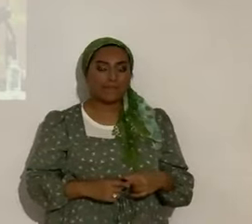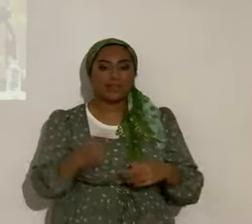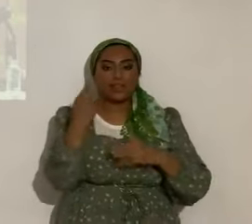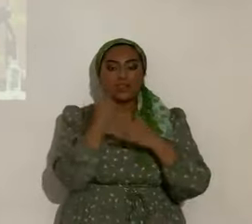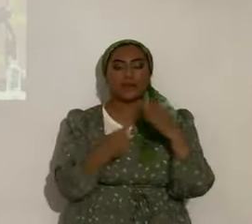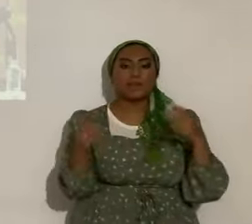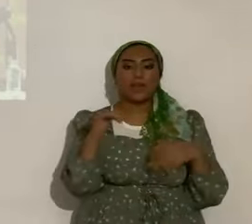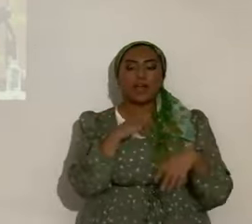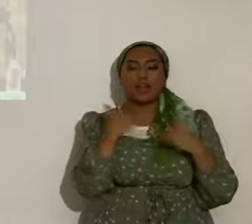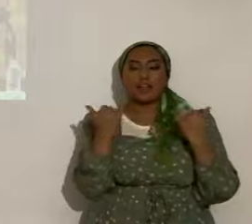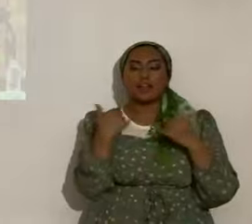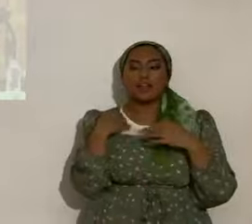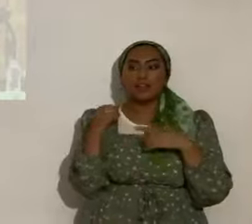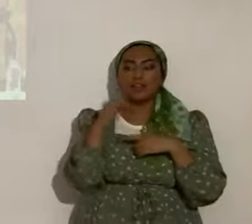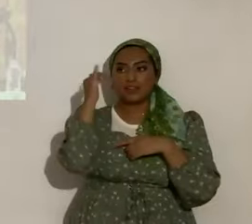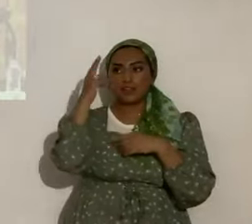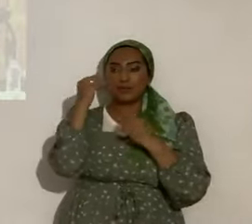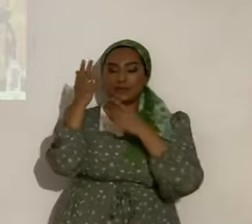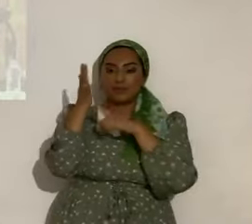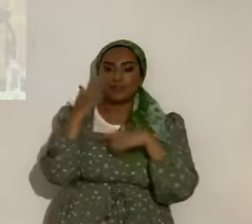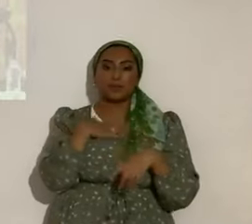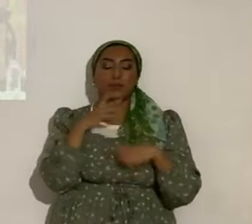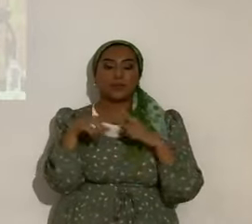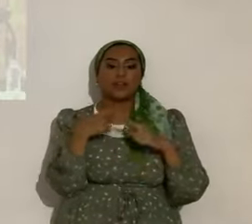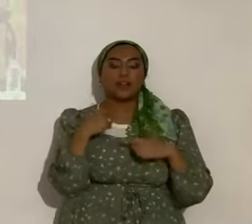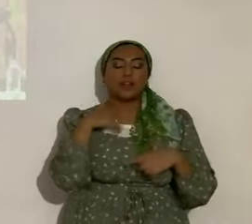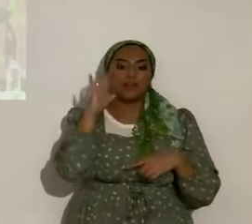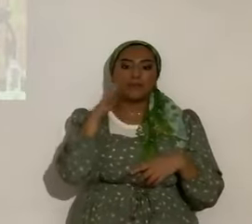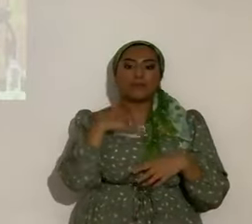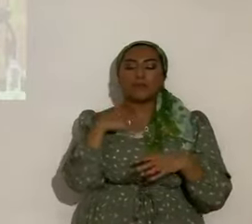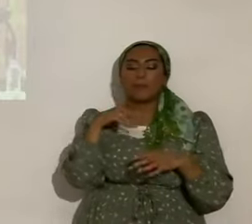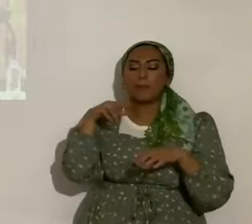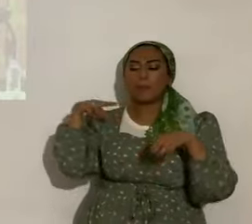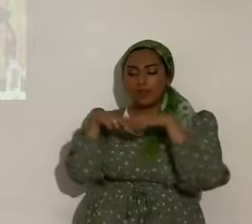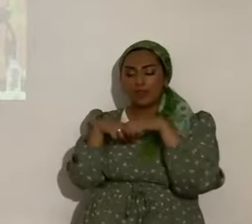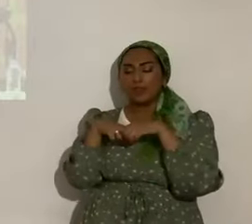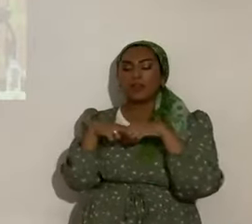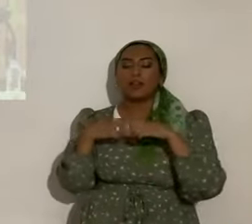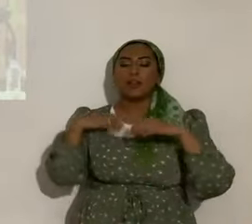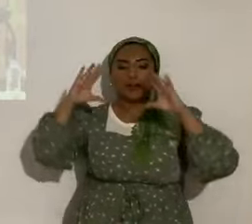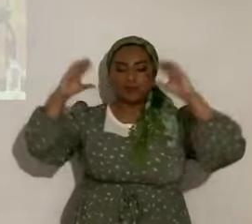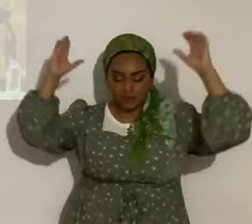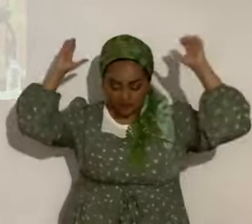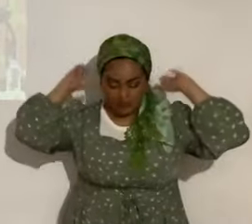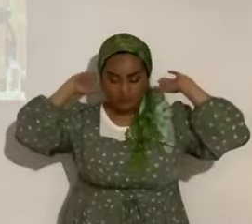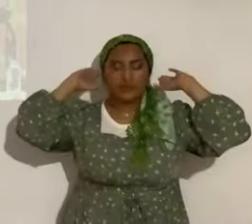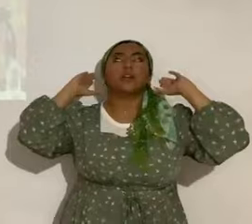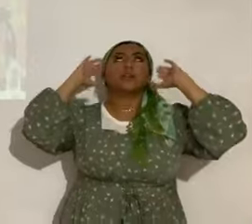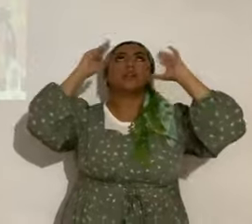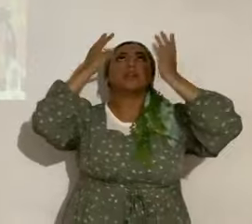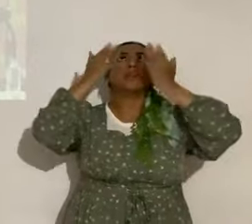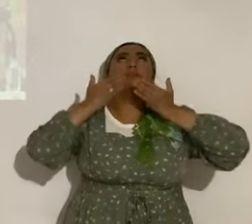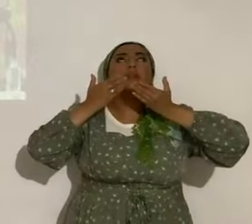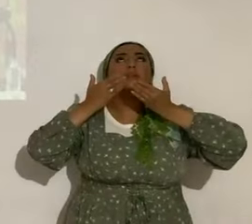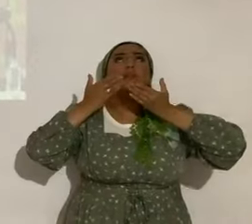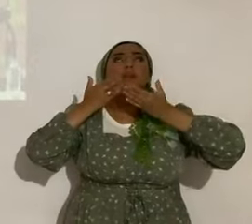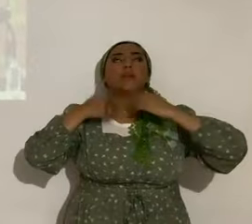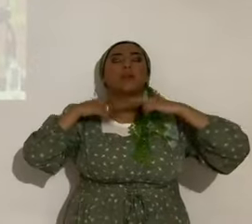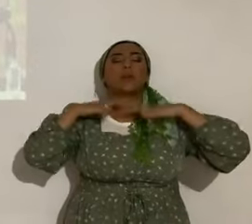yo te mostré? O sea, lo que el Eterno me mostró así, cuando yo me acosté, puse unas almohadas, le digo, Padre, permíteme descansar, tú sabes que he